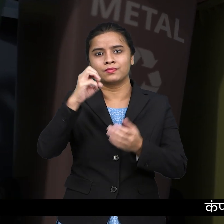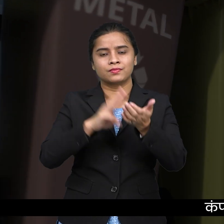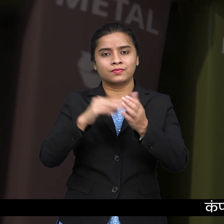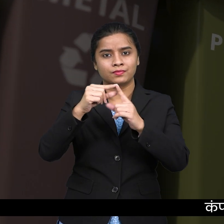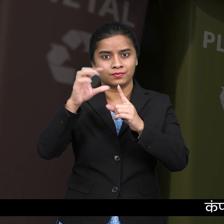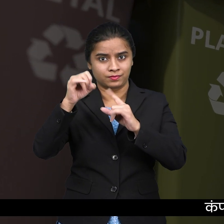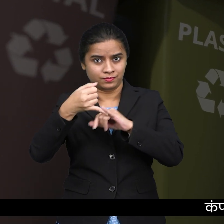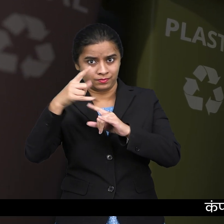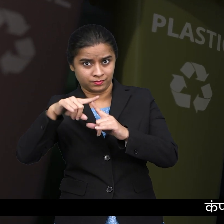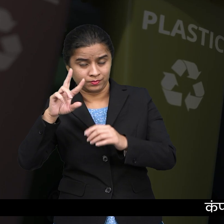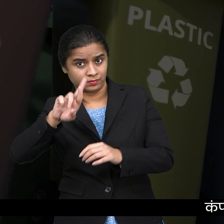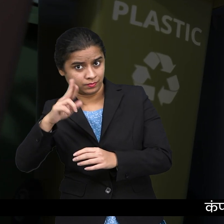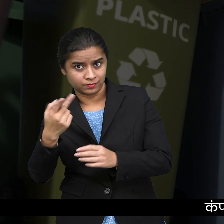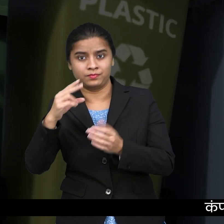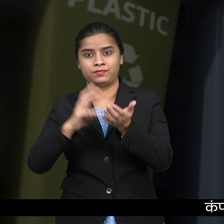कंपोस्ट किंवा खत,